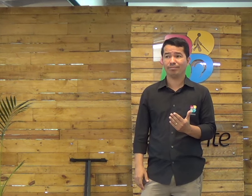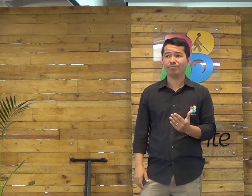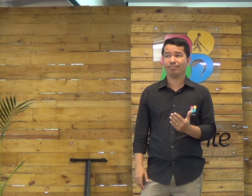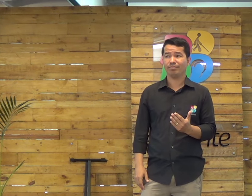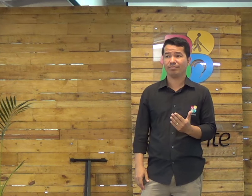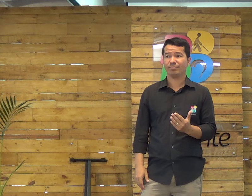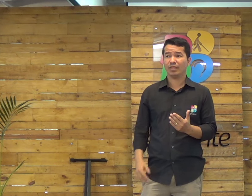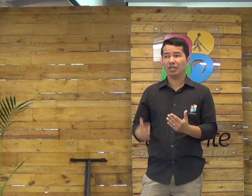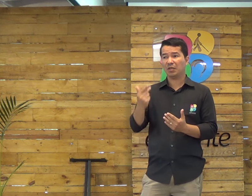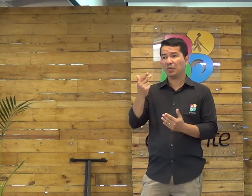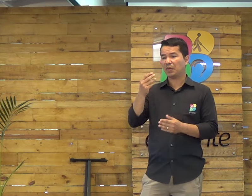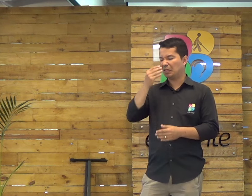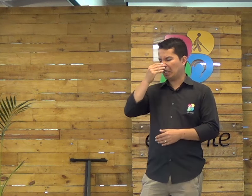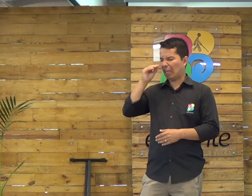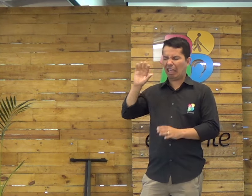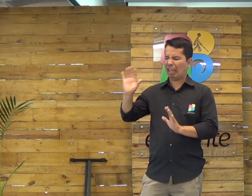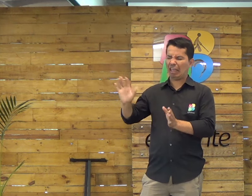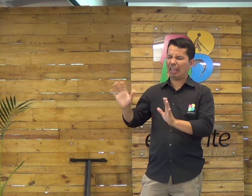Vai sair